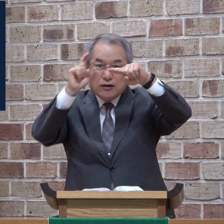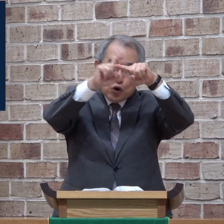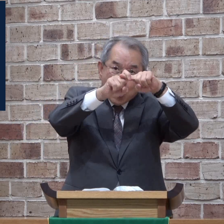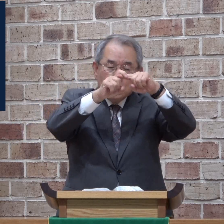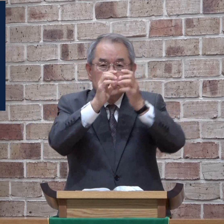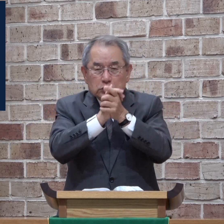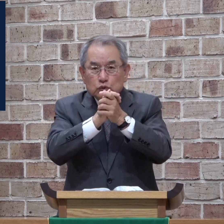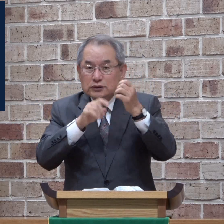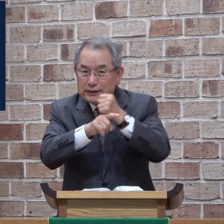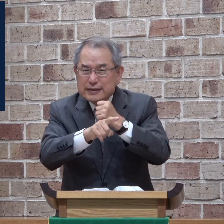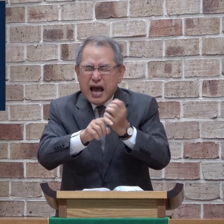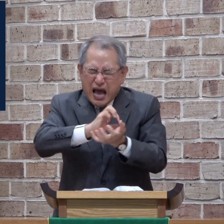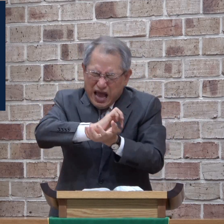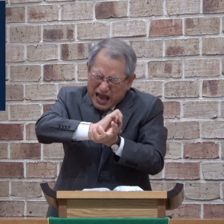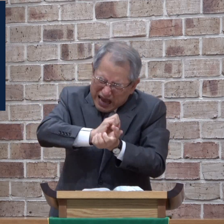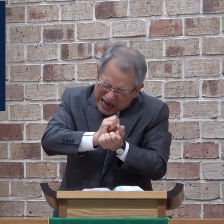살든지 죽든지 기도에 목숨을 거는 것입니다.